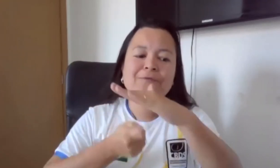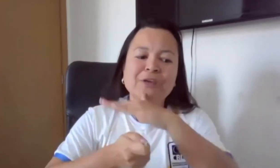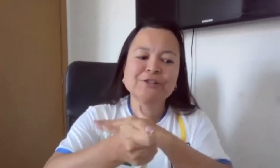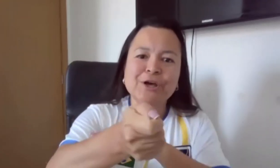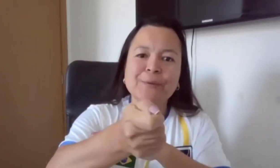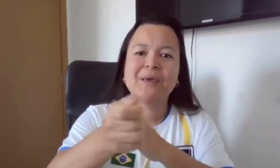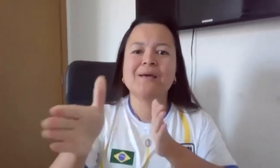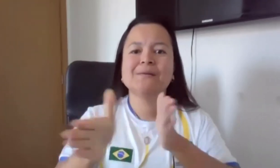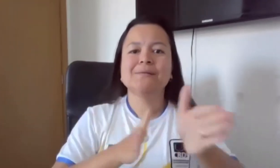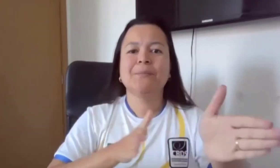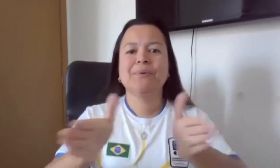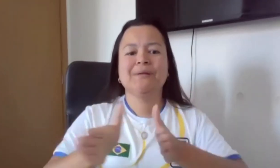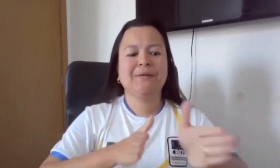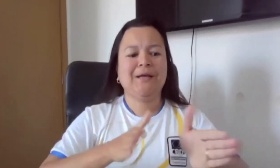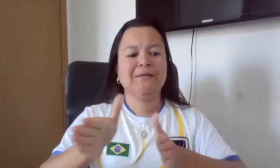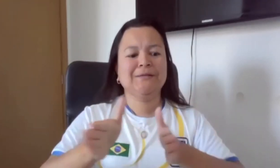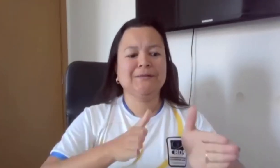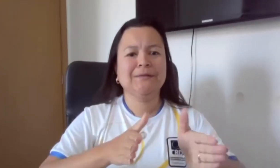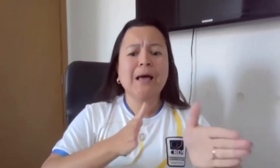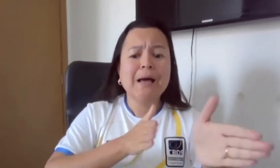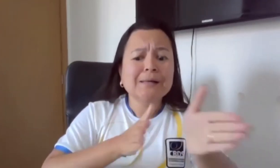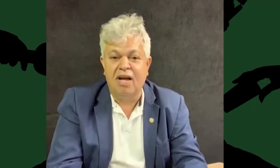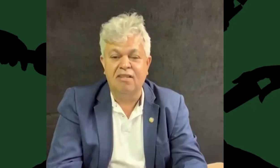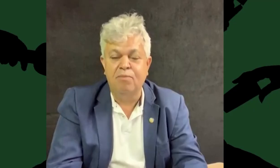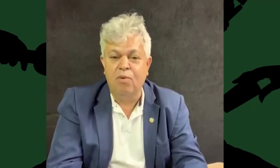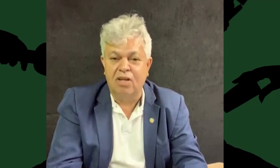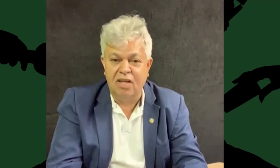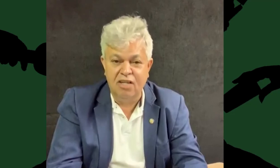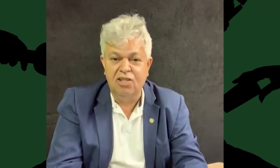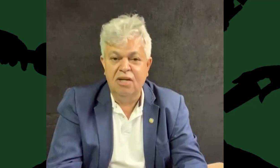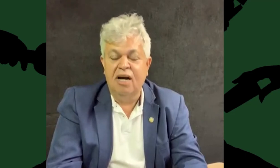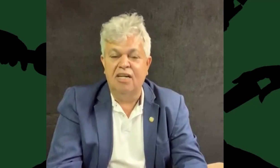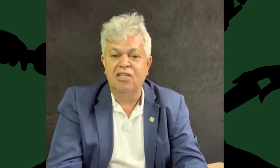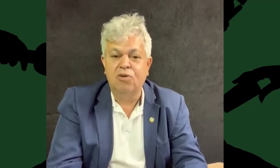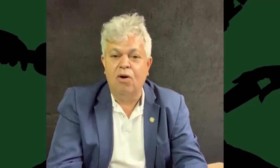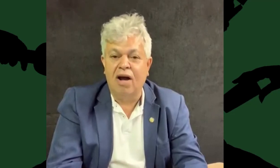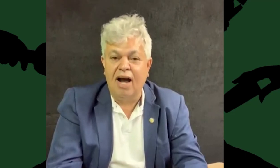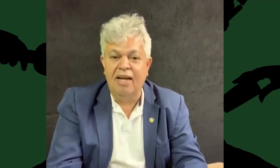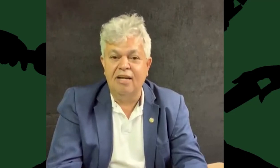esporte no Brasil e principalmente no estado do Rio de Janeiro. É importante a gente colocar, né,